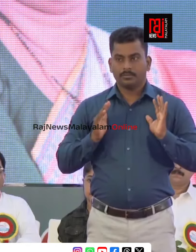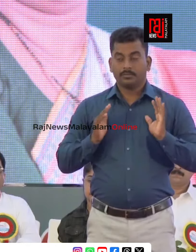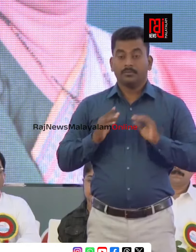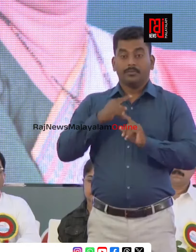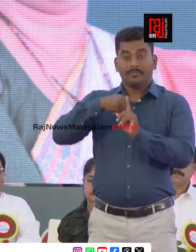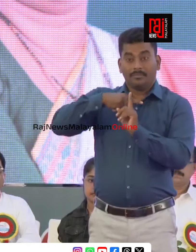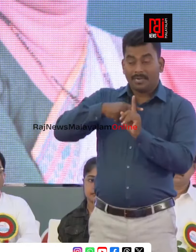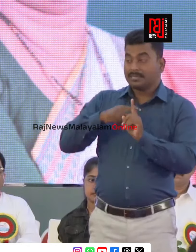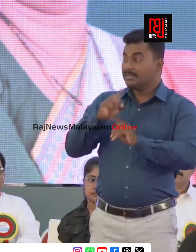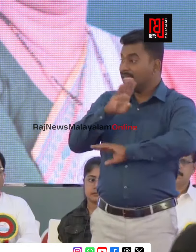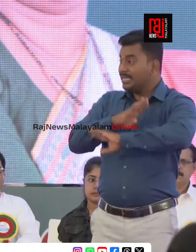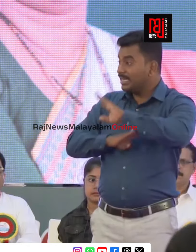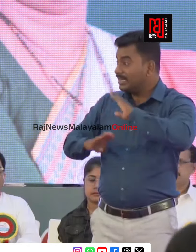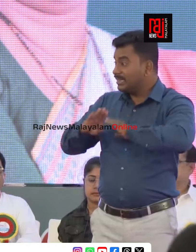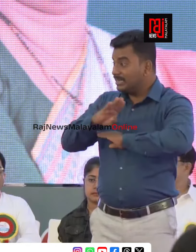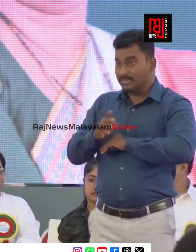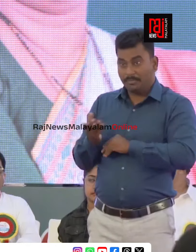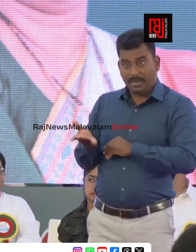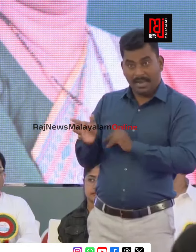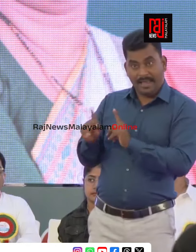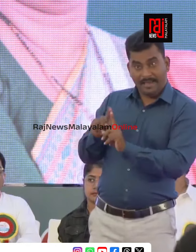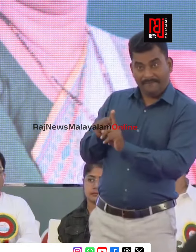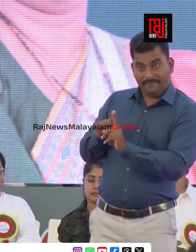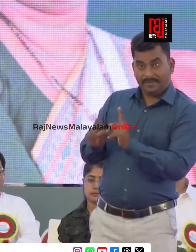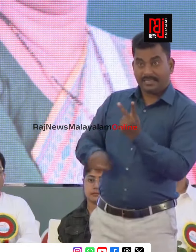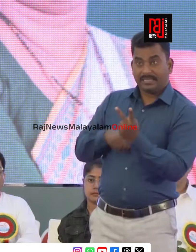ഭിന്നശേഷി, മറ്റൊരു രംഗത്ത്